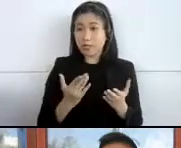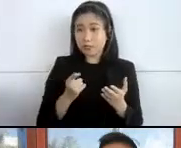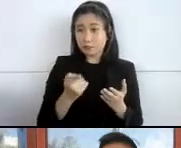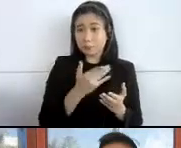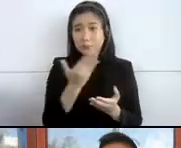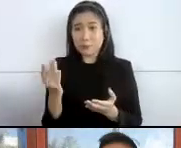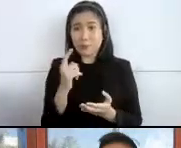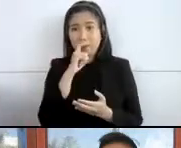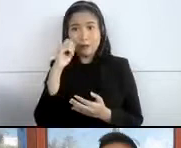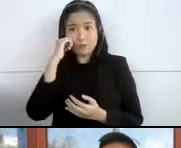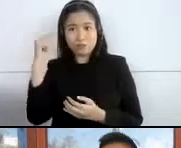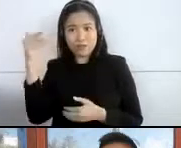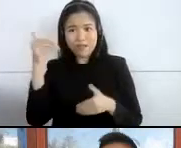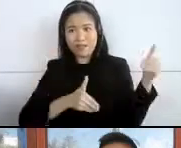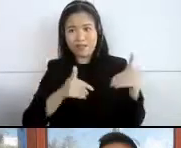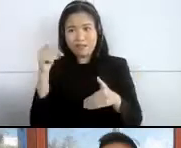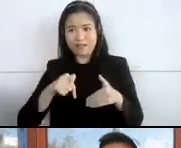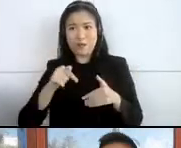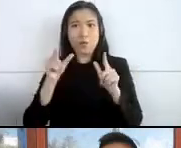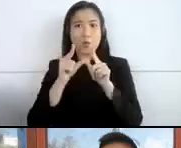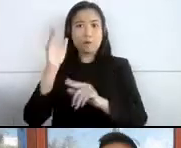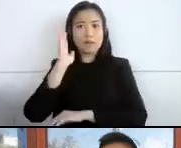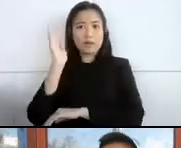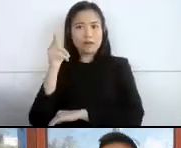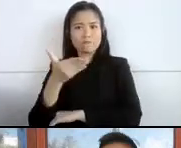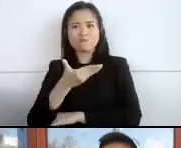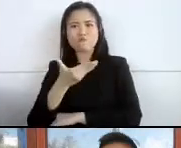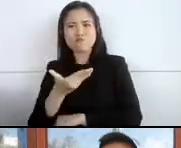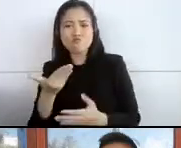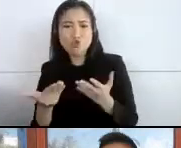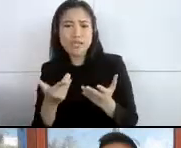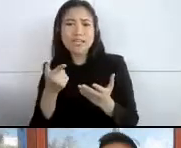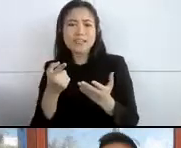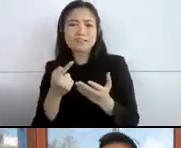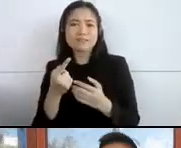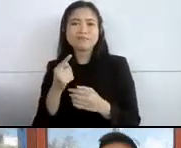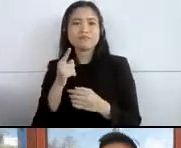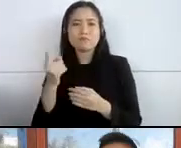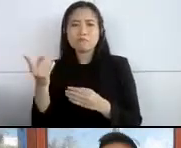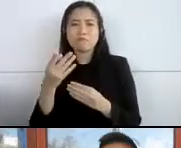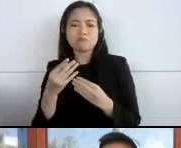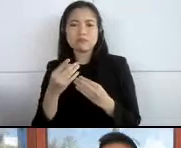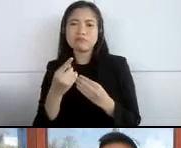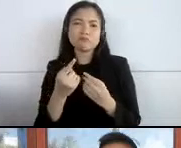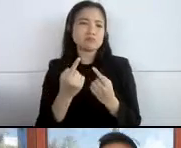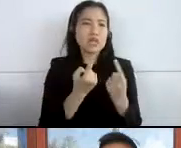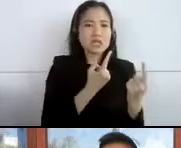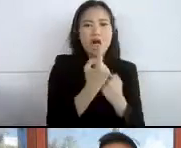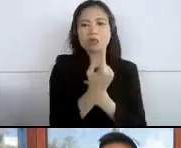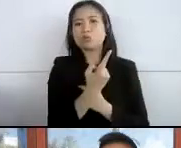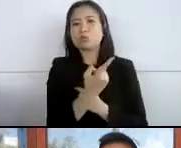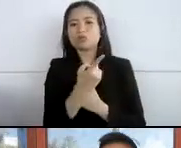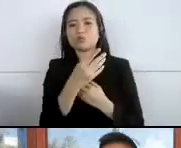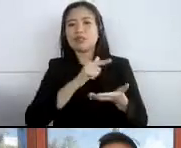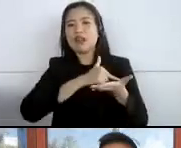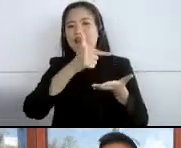Ibu yang hadir siang hari ini dalam webinar merupakan salah satu pihak yang memberikan kerelaannya untuk menandatangani